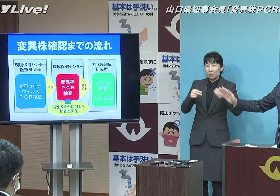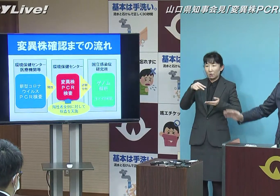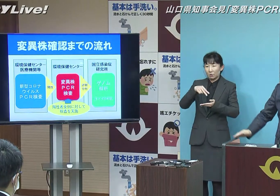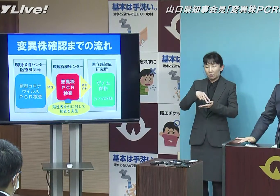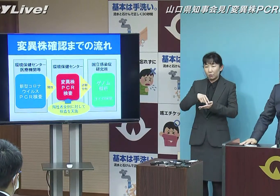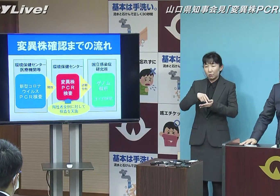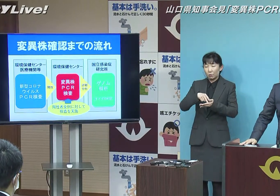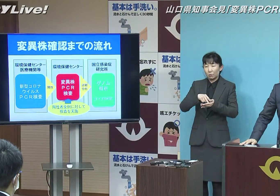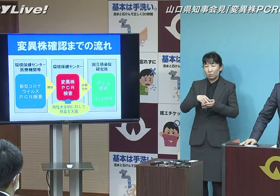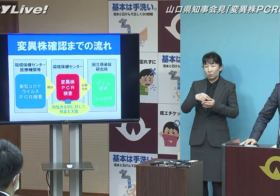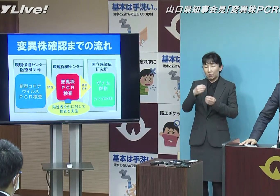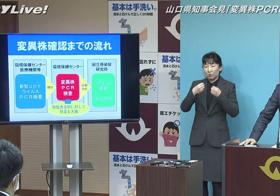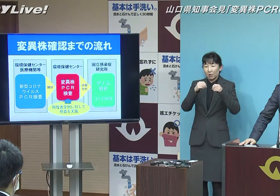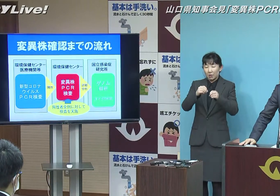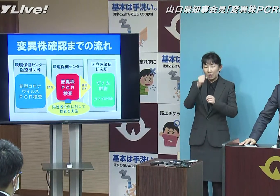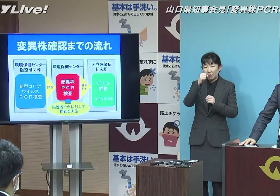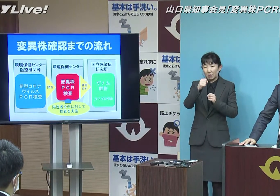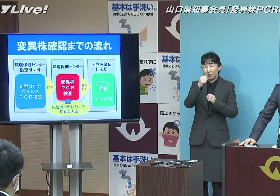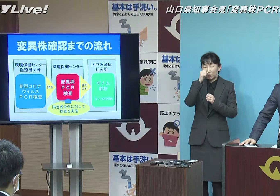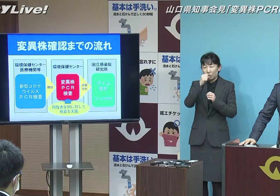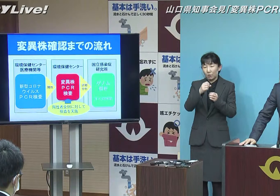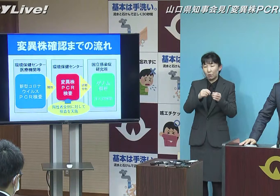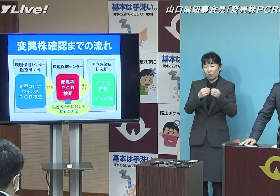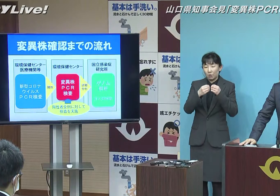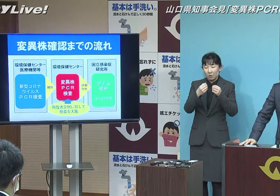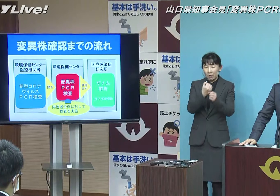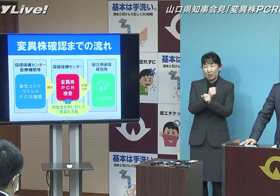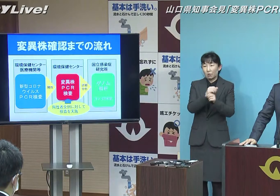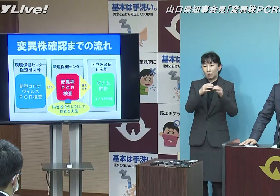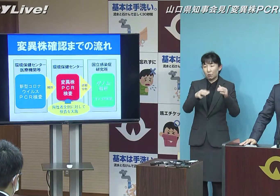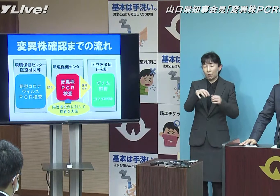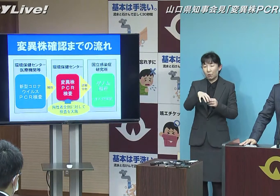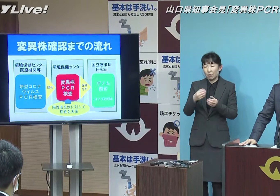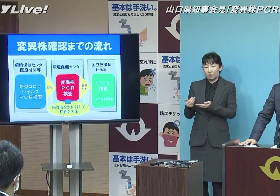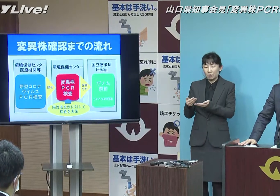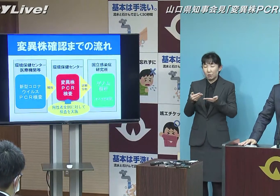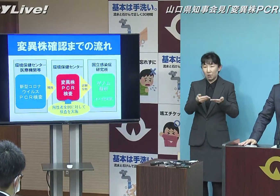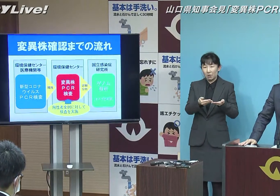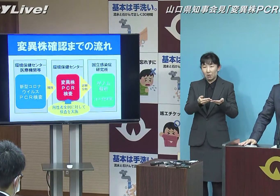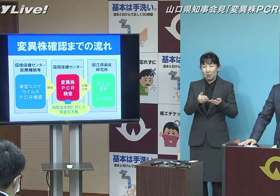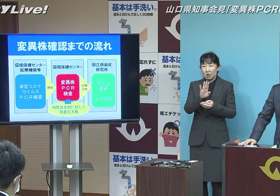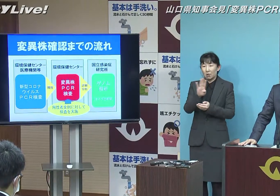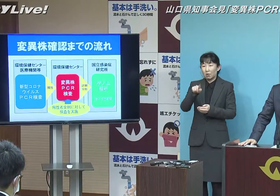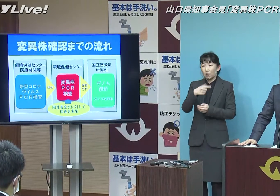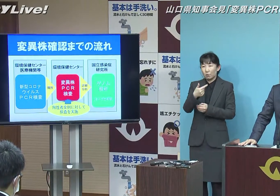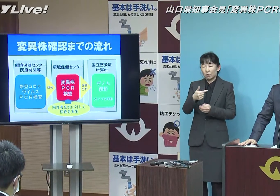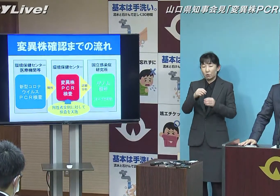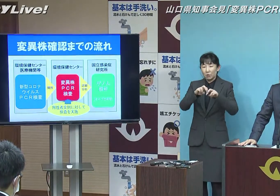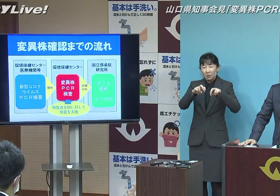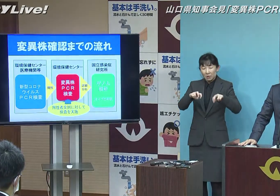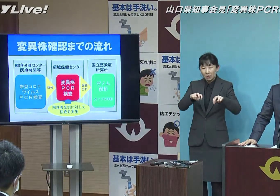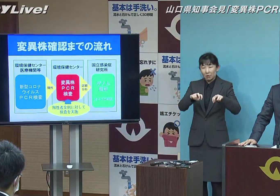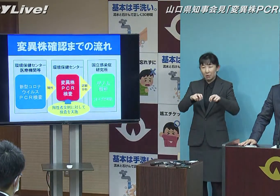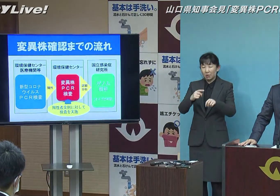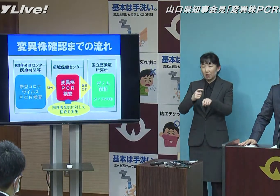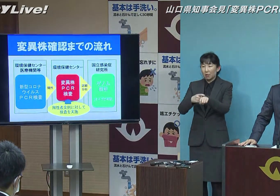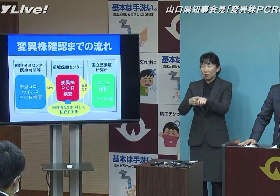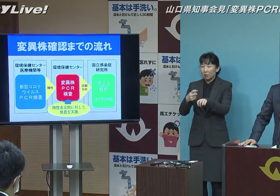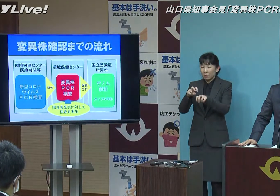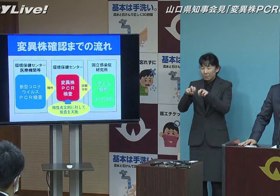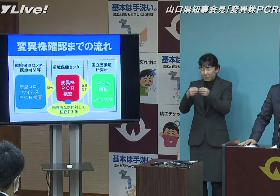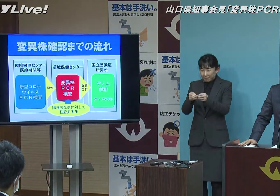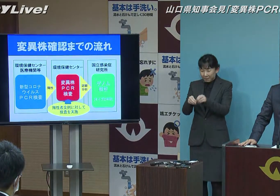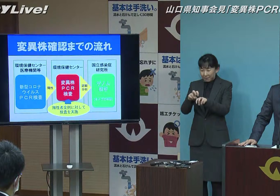に、検体を送付しまして、ゲノム解析によって、タイプの特定等の詳細な分析